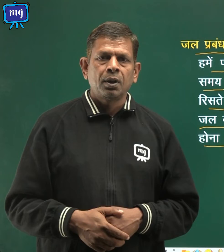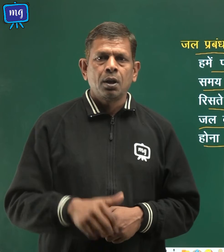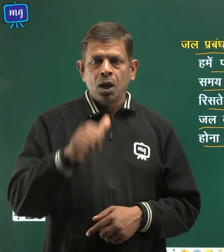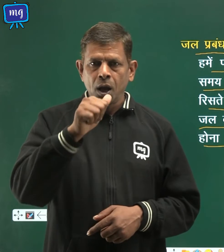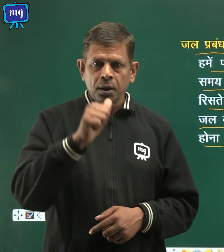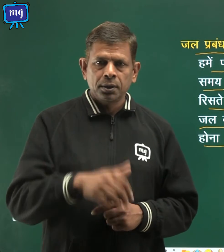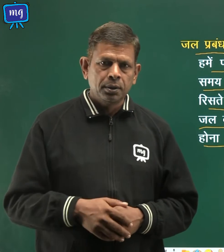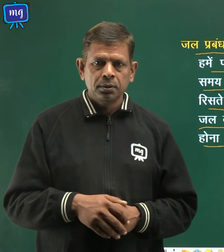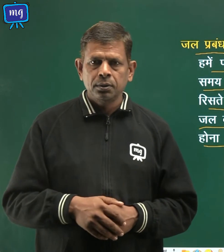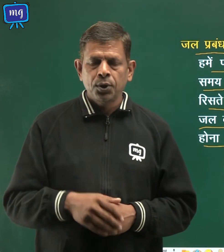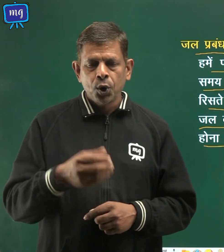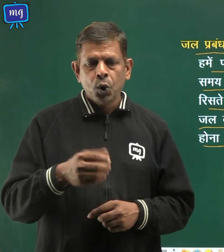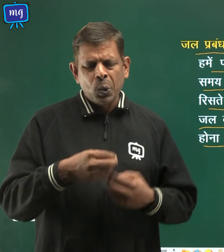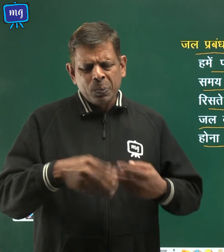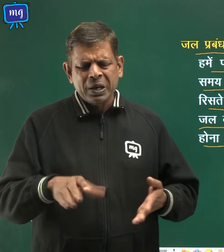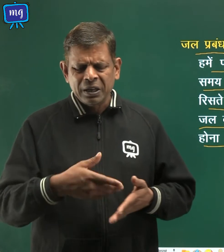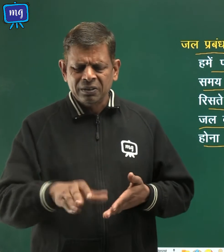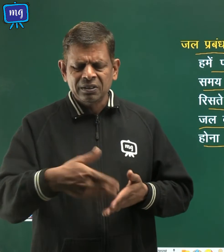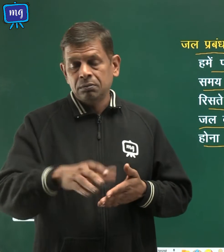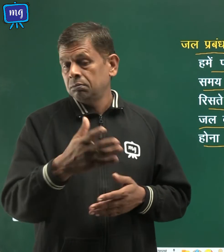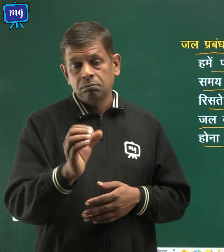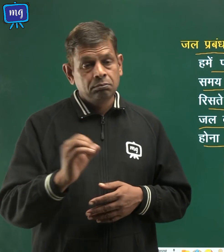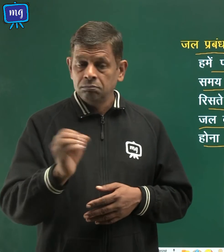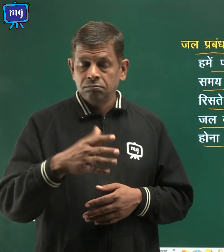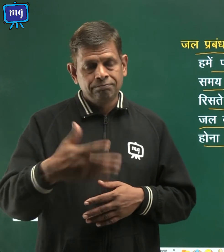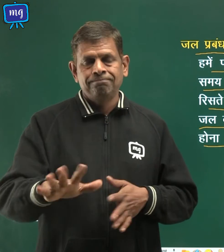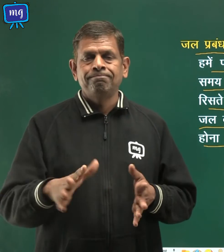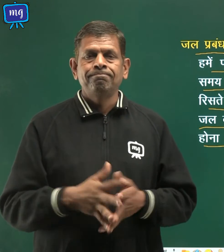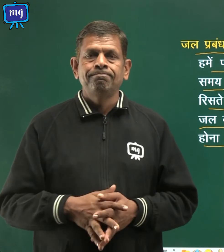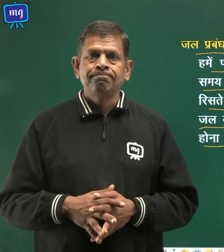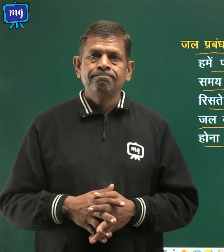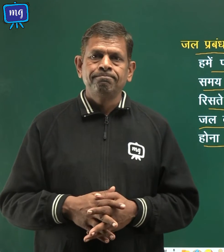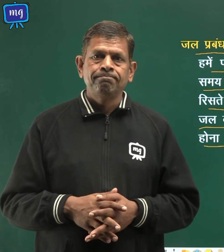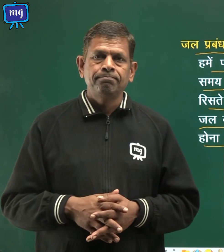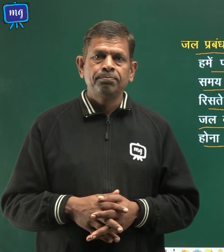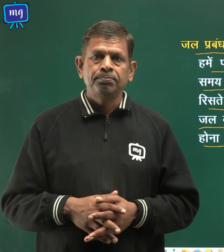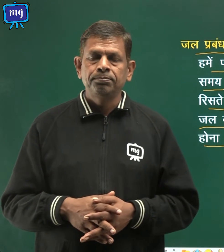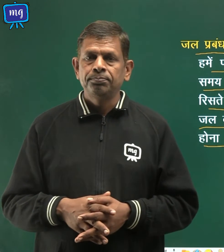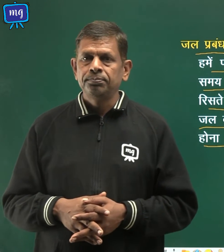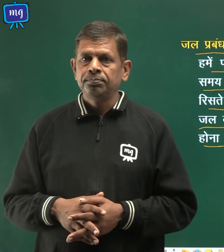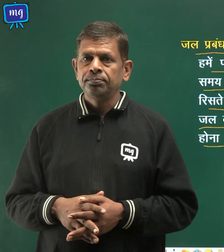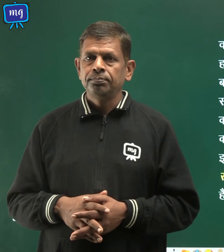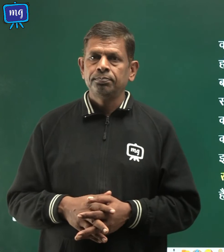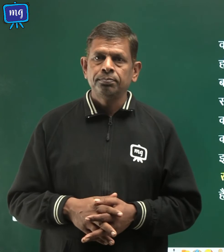पानी की व्यर्थ बर्बादी नहीं होने देनी चाहिए।